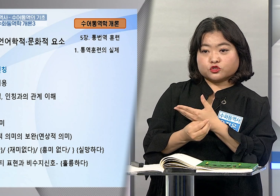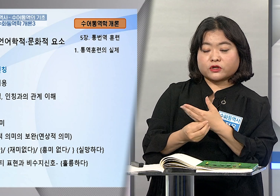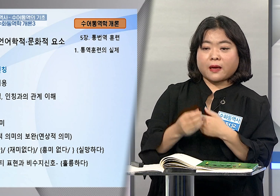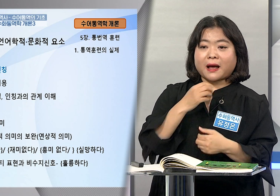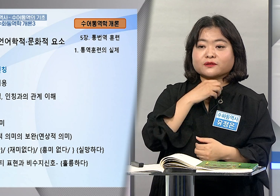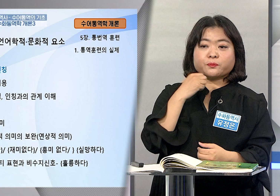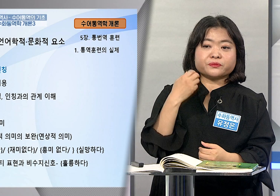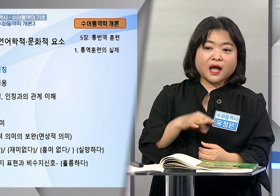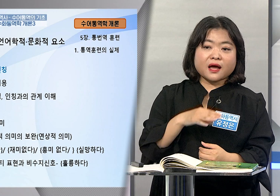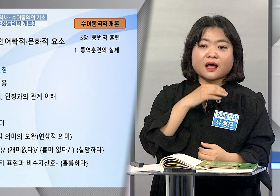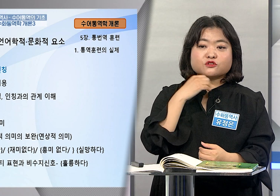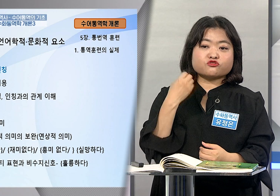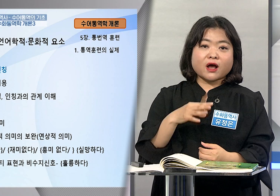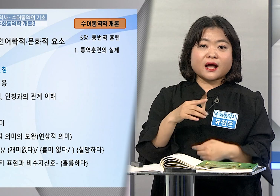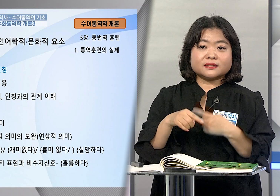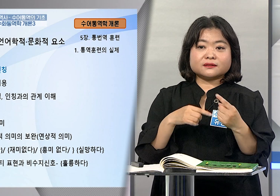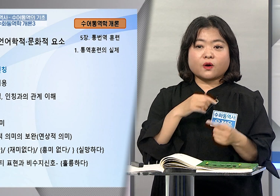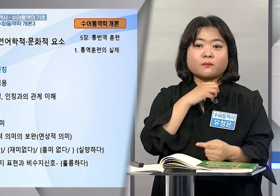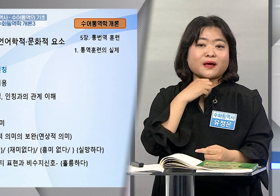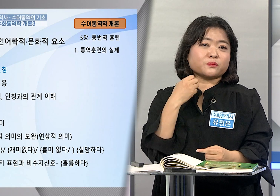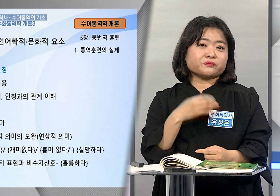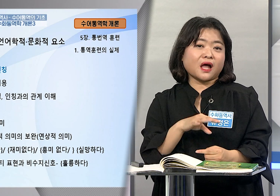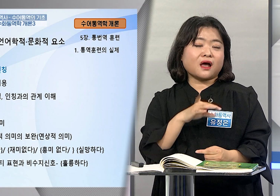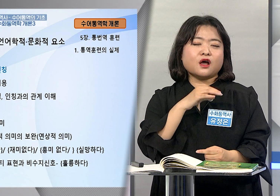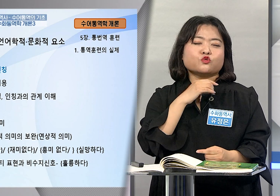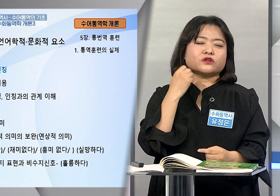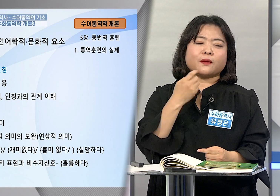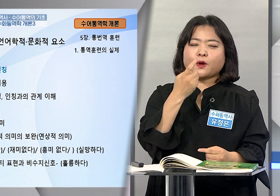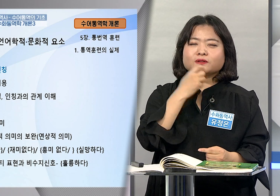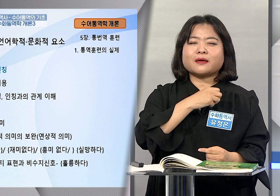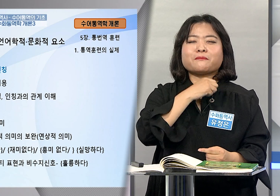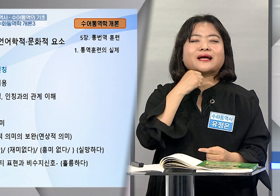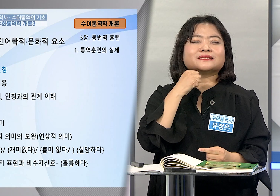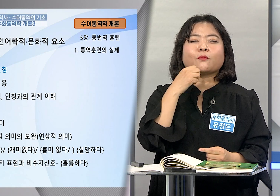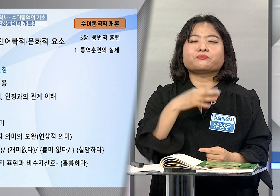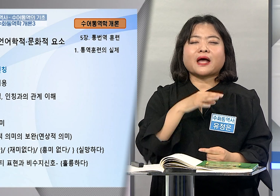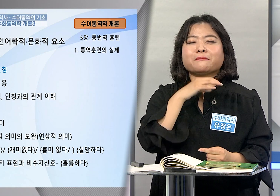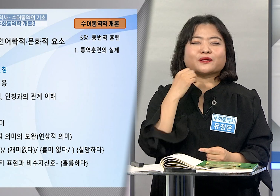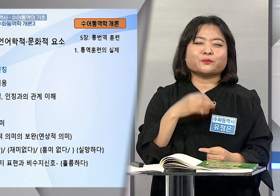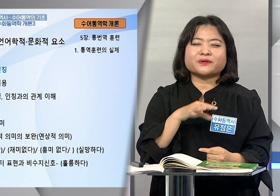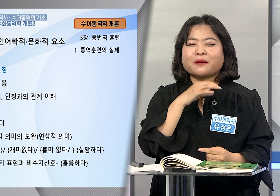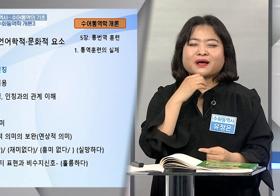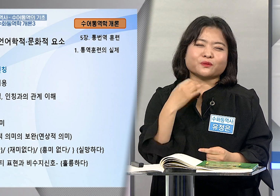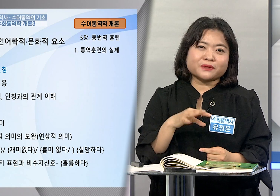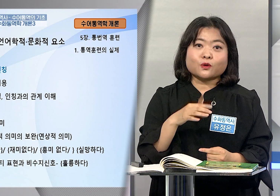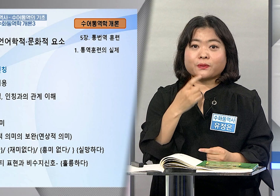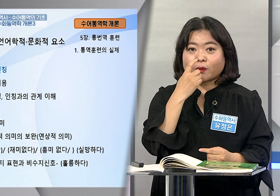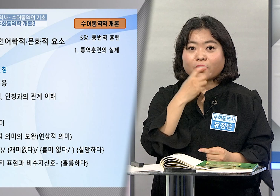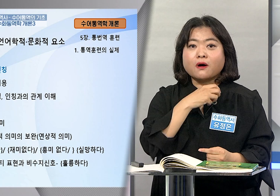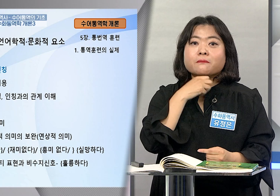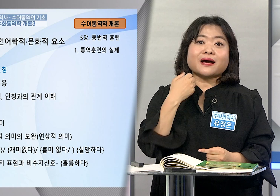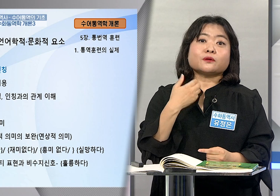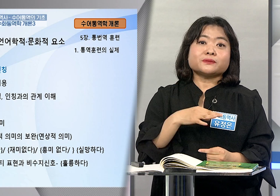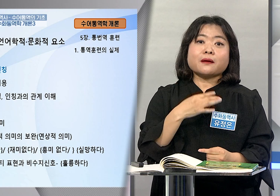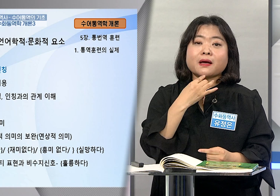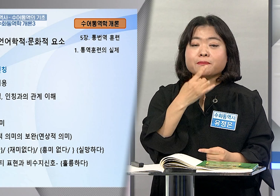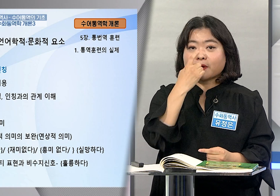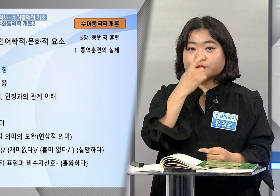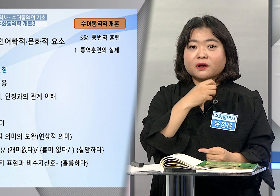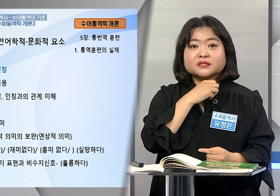중에 맛없다라는 수화가 있는데요. 맛없다, 우리가 배울 땐 맛이 없다, 맛없다, 맛없다로 배워요. 맛없다만 배우면